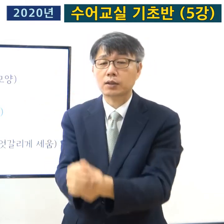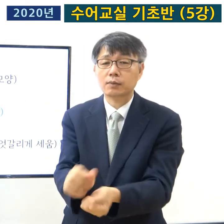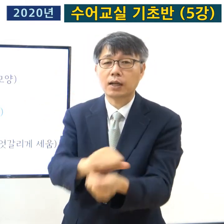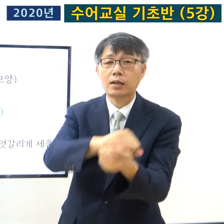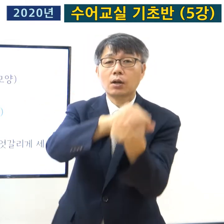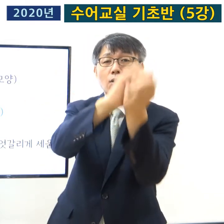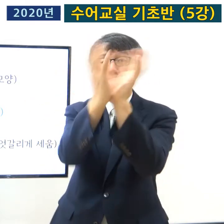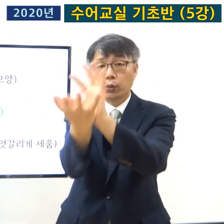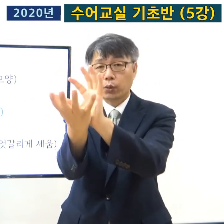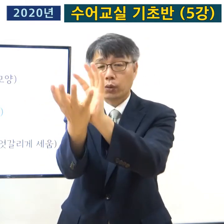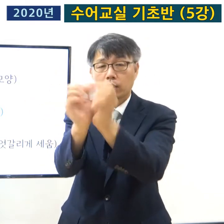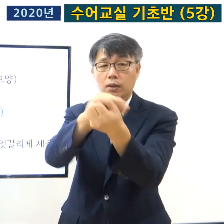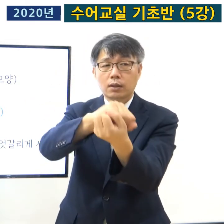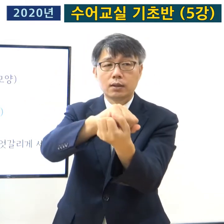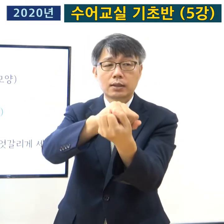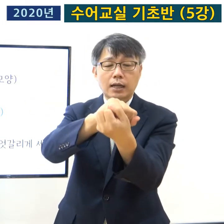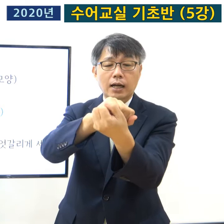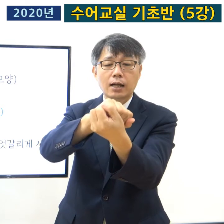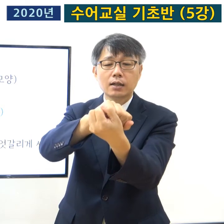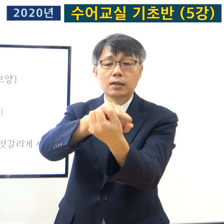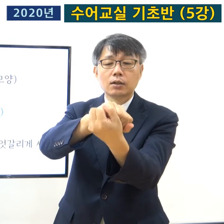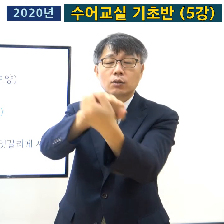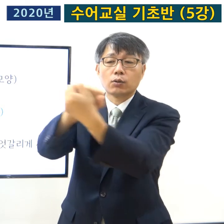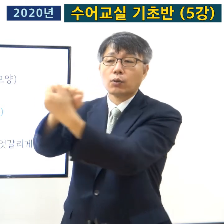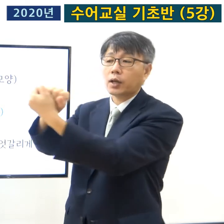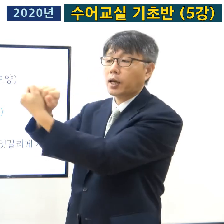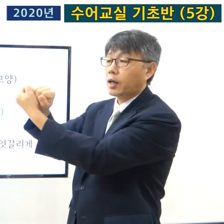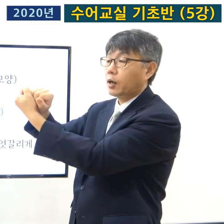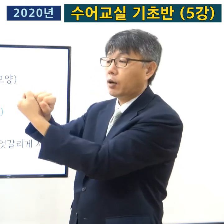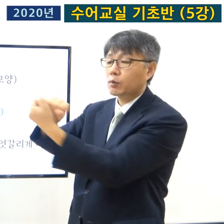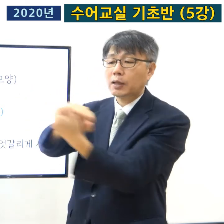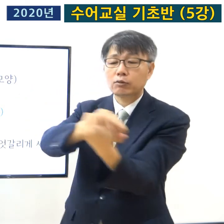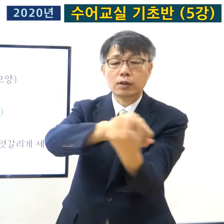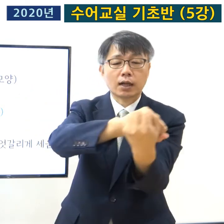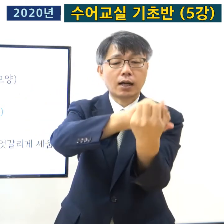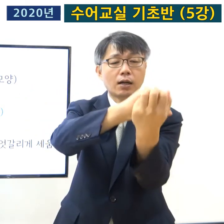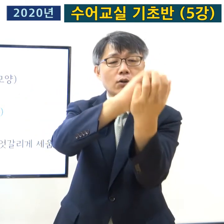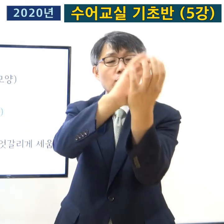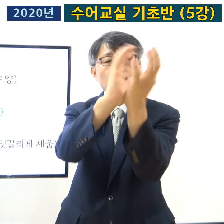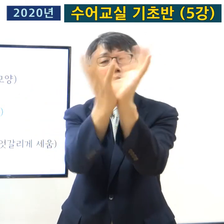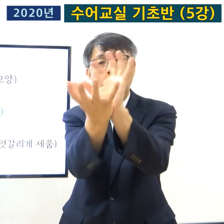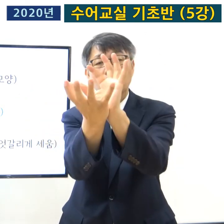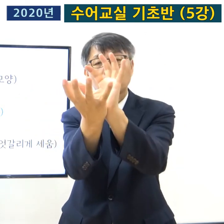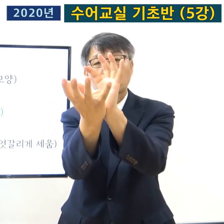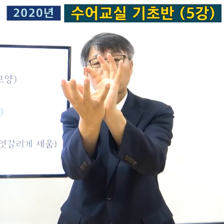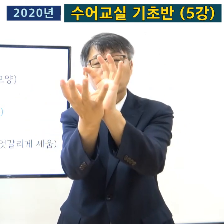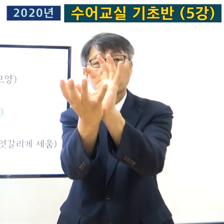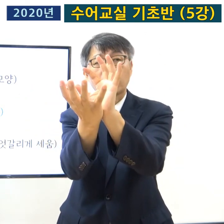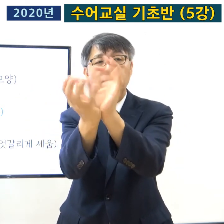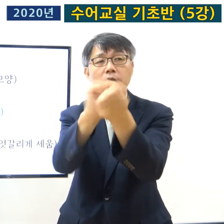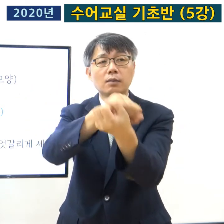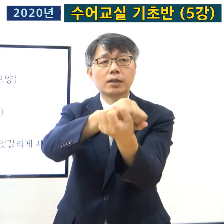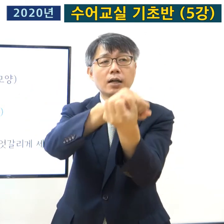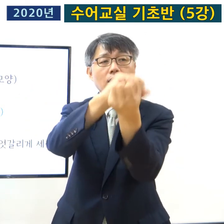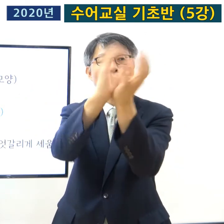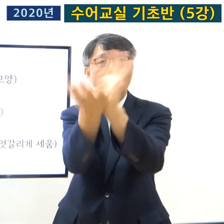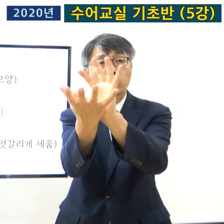똑같습니다. 꽃. 자 이렇게 어긋 맞추고 있다가 쫙 손가락을 펴는 겁니다.